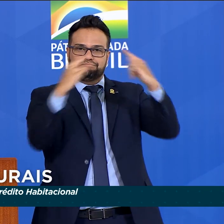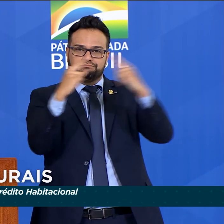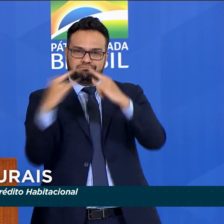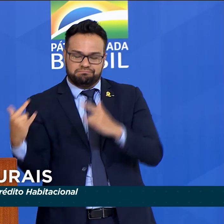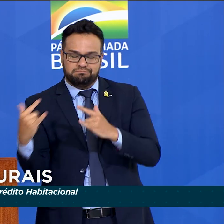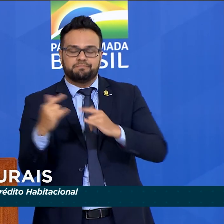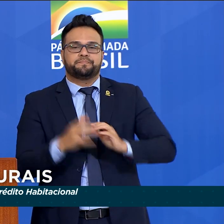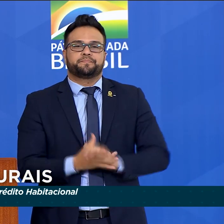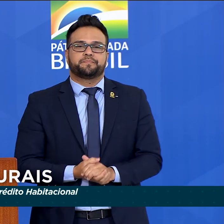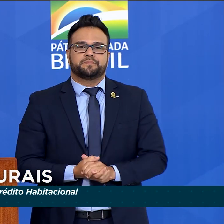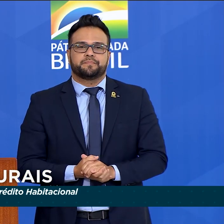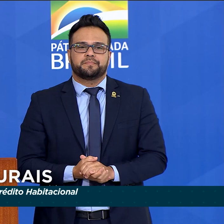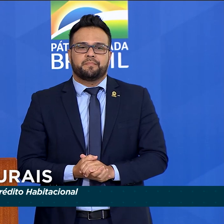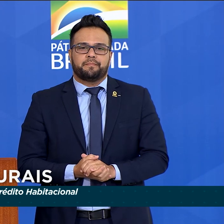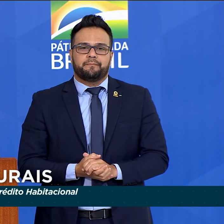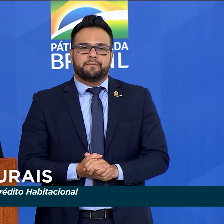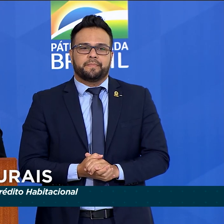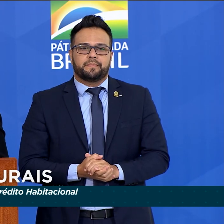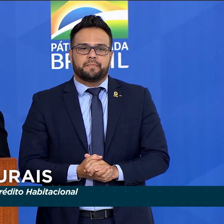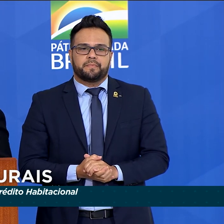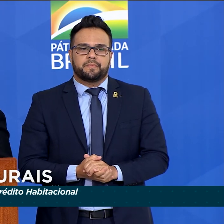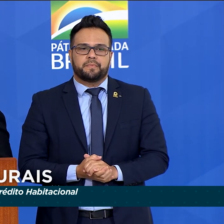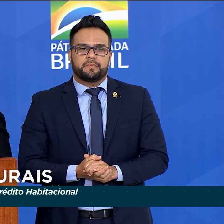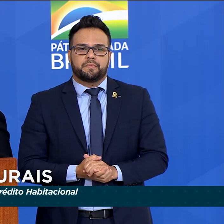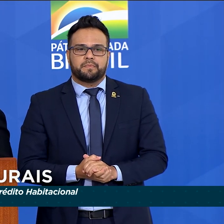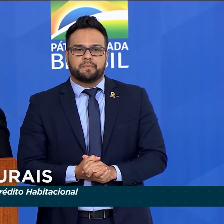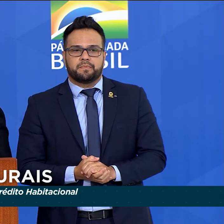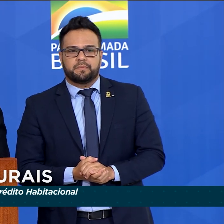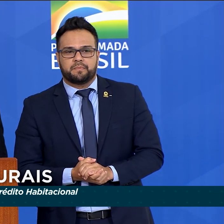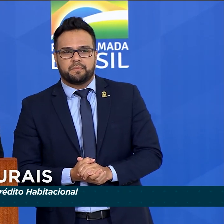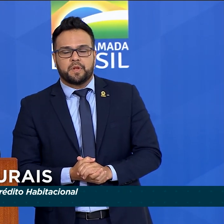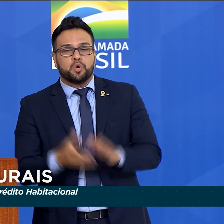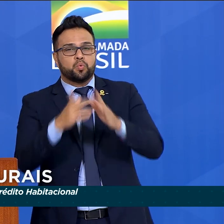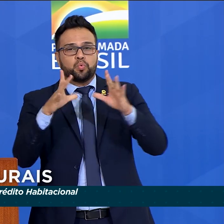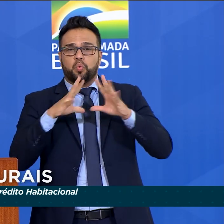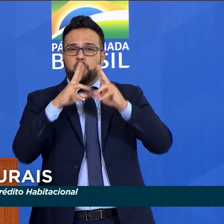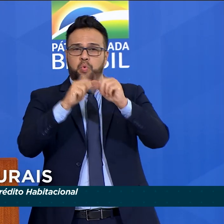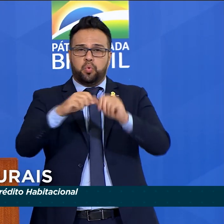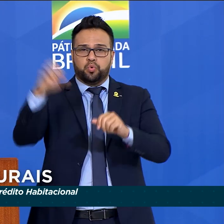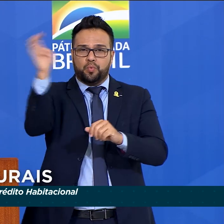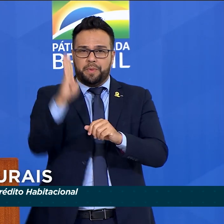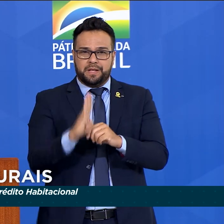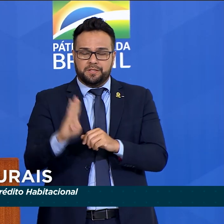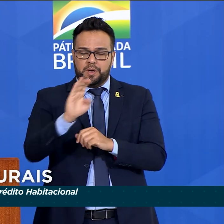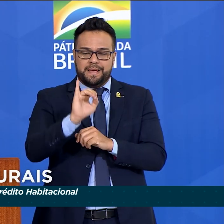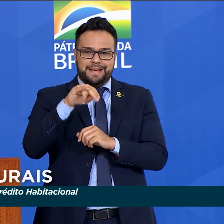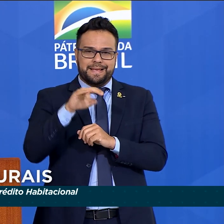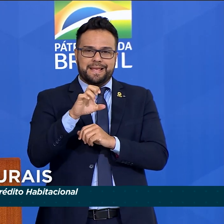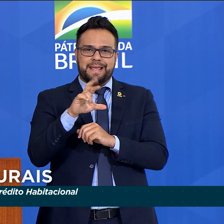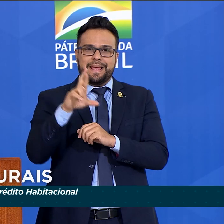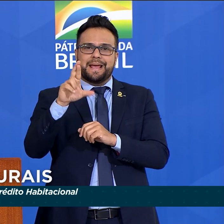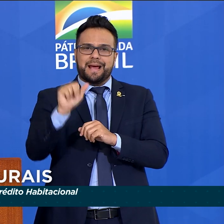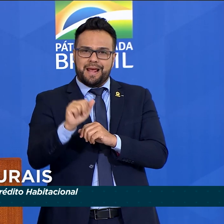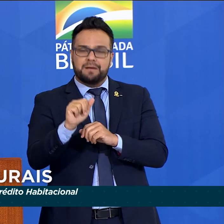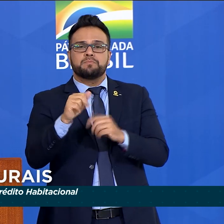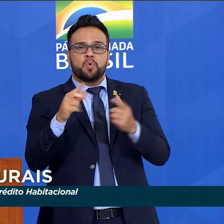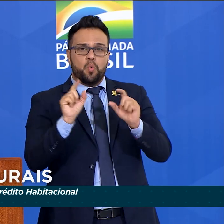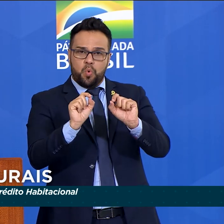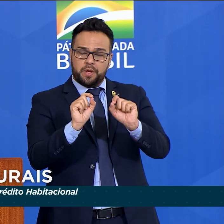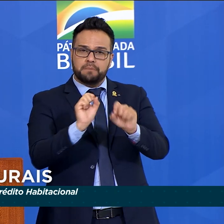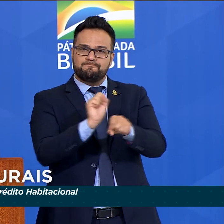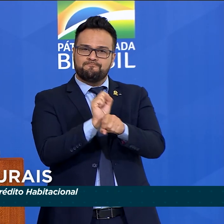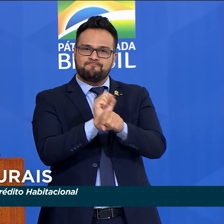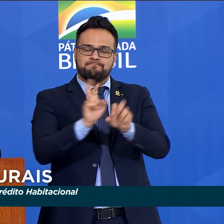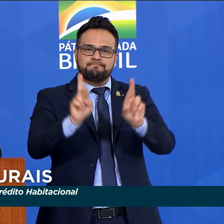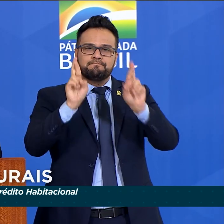Esse é um momento que as nossas 29 superintendências regionais do INCRA em todo o Brasil esperam ansiosamente pela grande demanda que